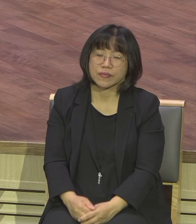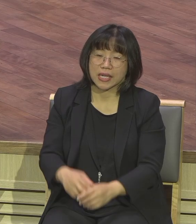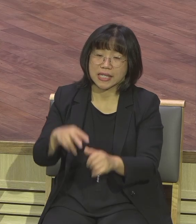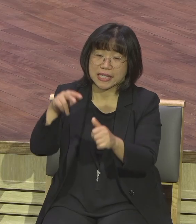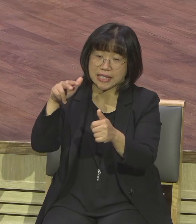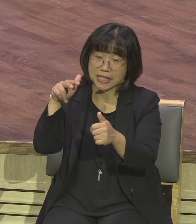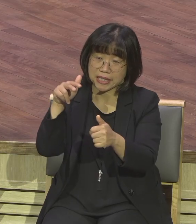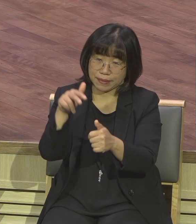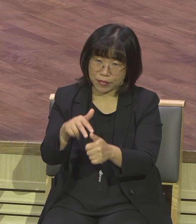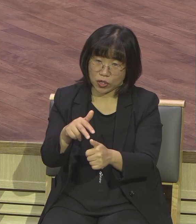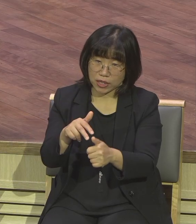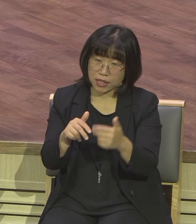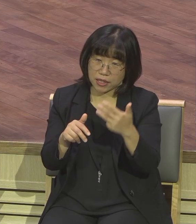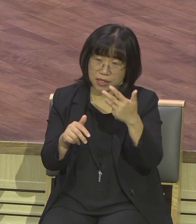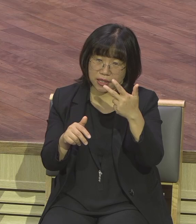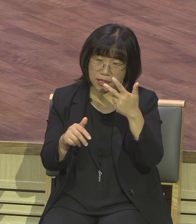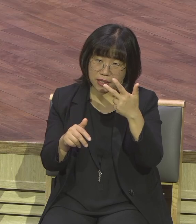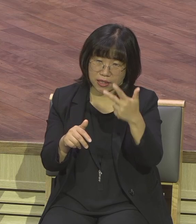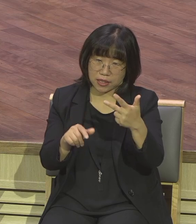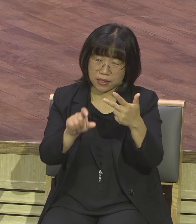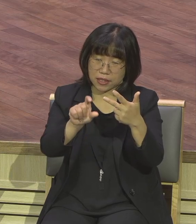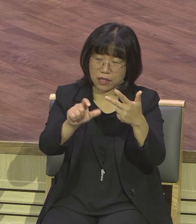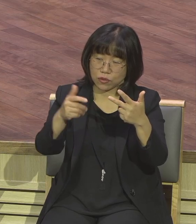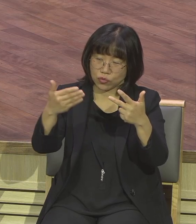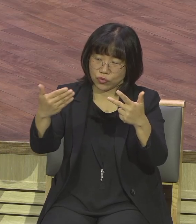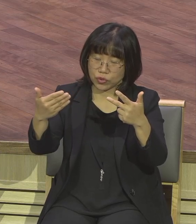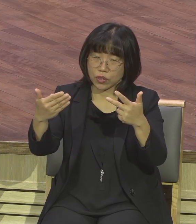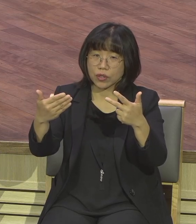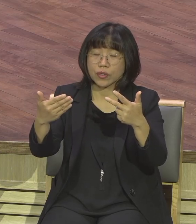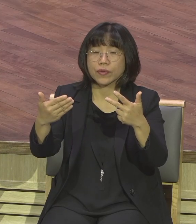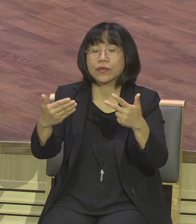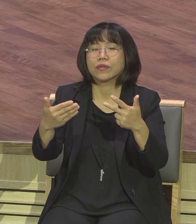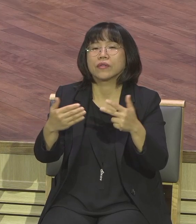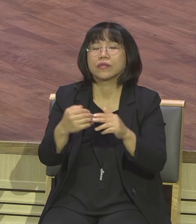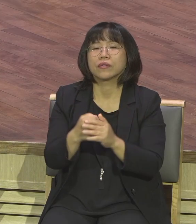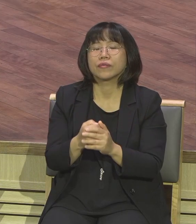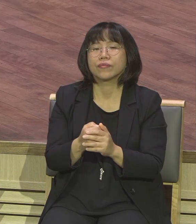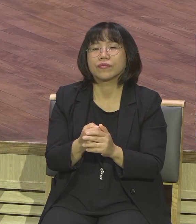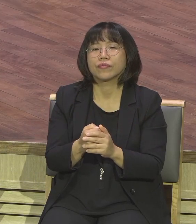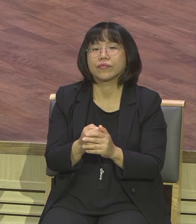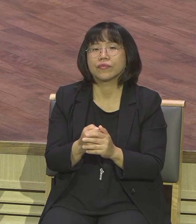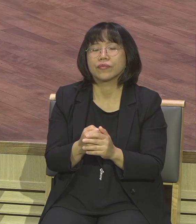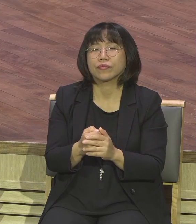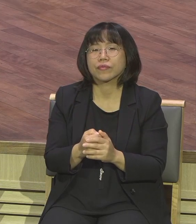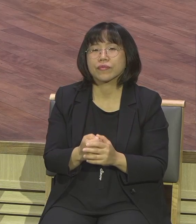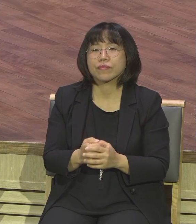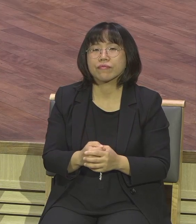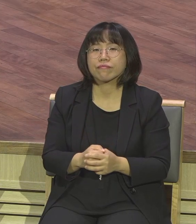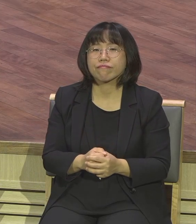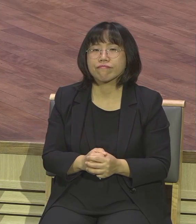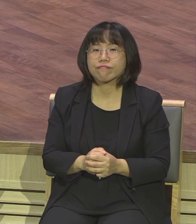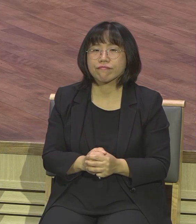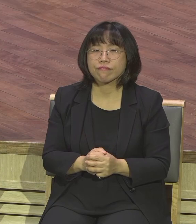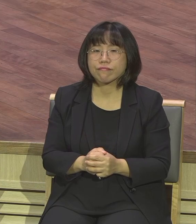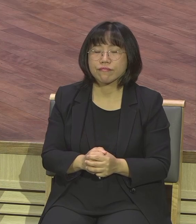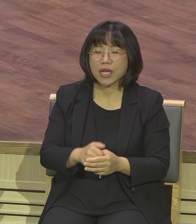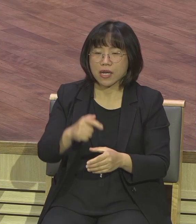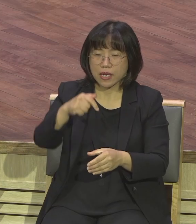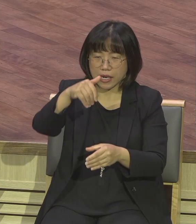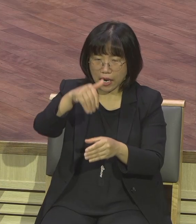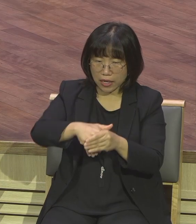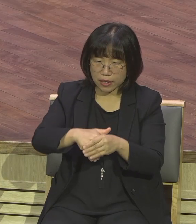신명기 7장 9절을 보면 세 번째로 신명기 7장 9절에